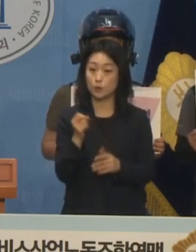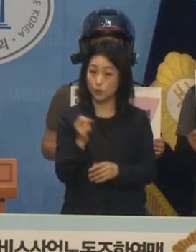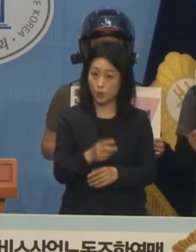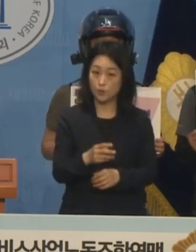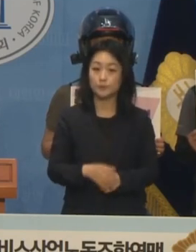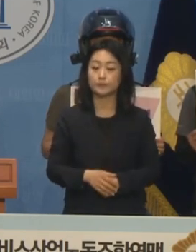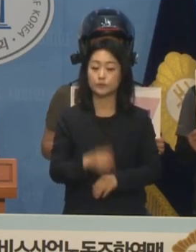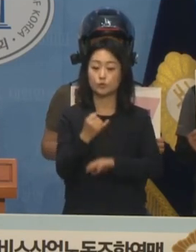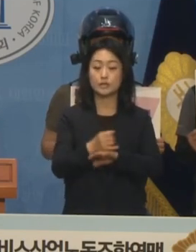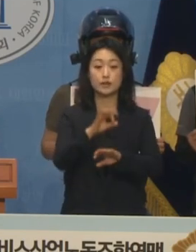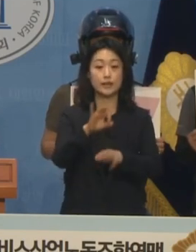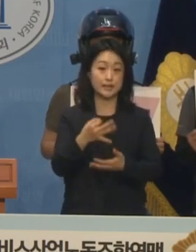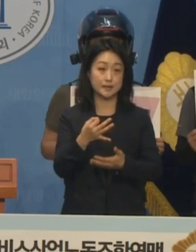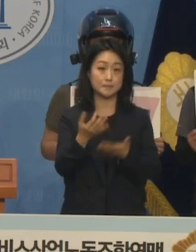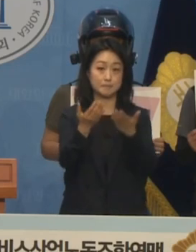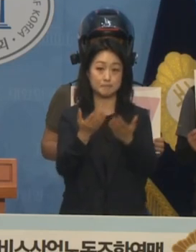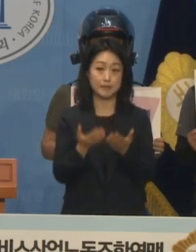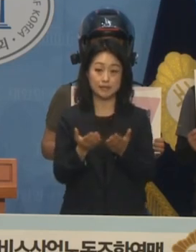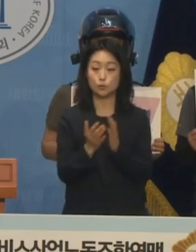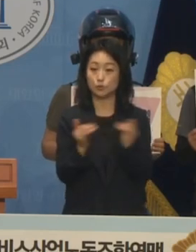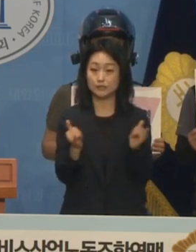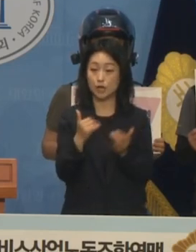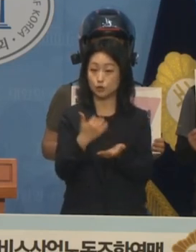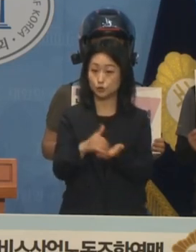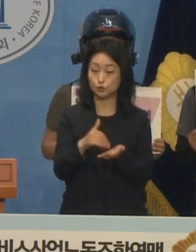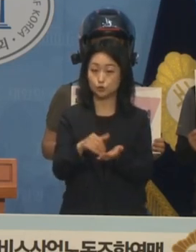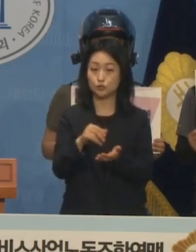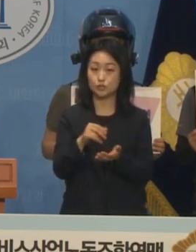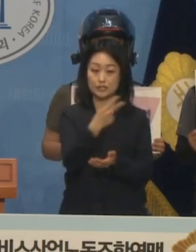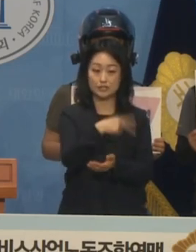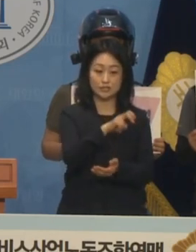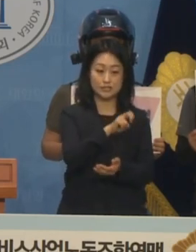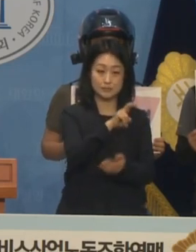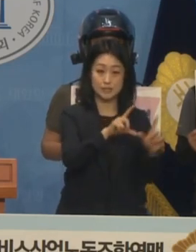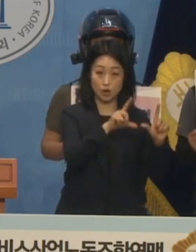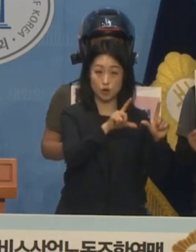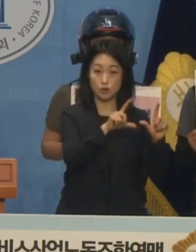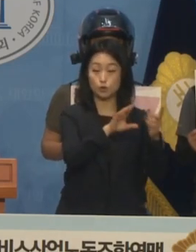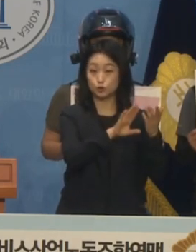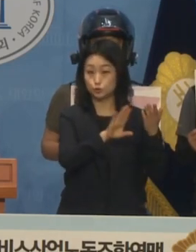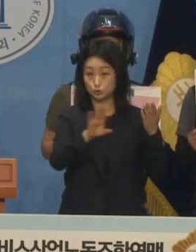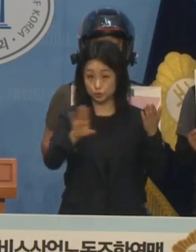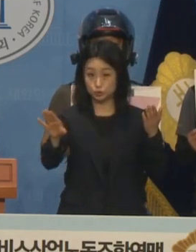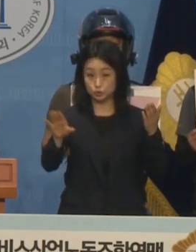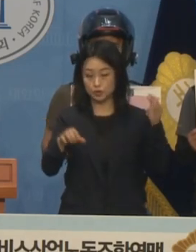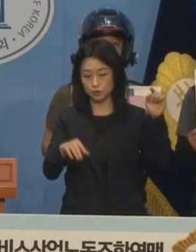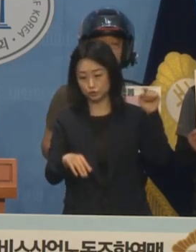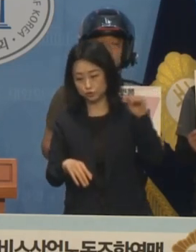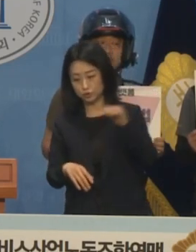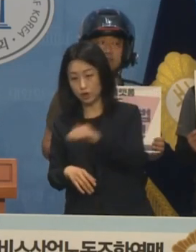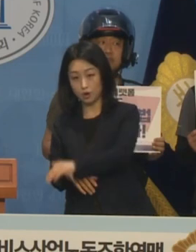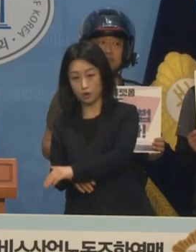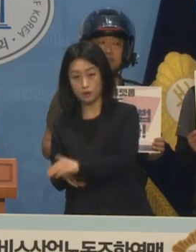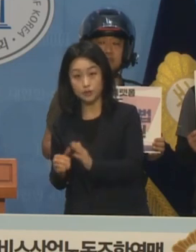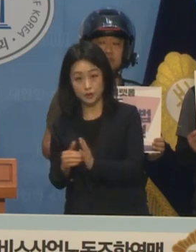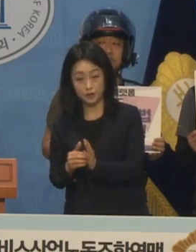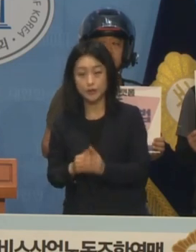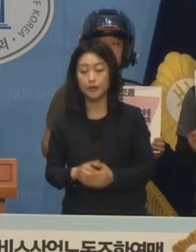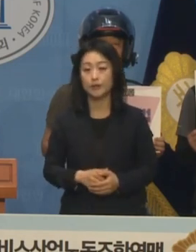반면에 최저임금 적용받는 노동자 수는 22년 이후 오히려 줄어들고 있습니다.